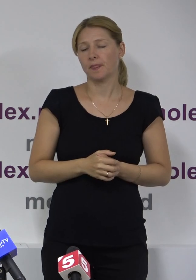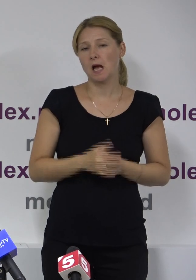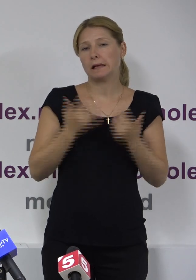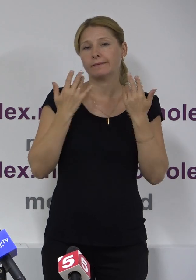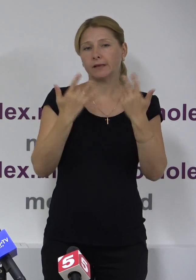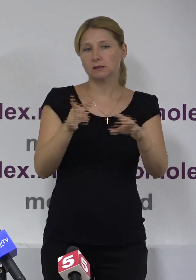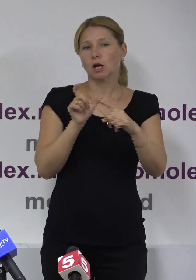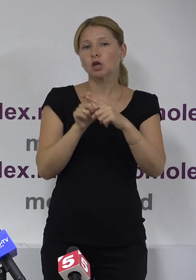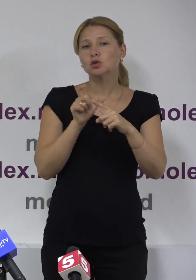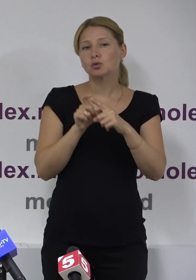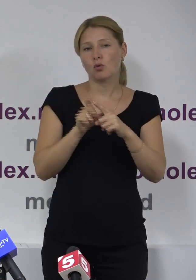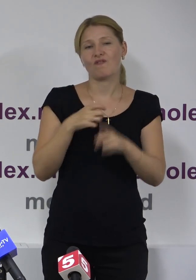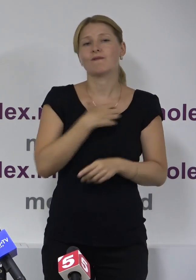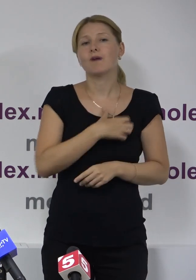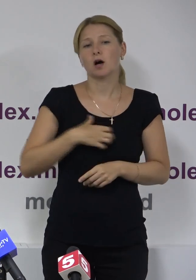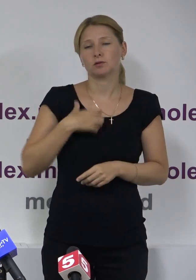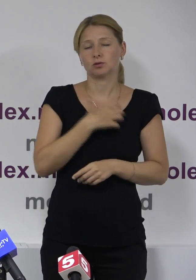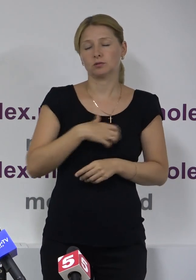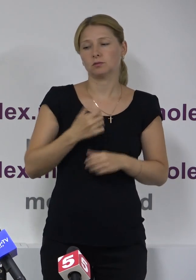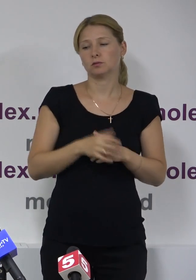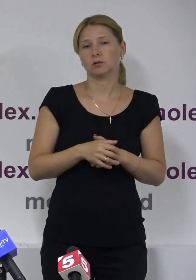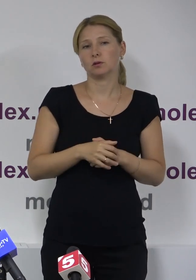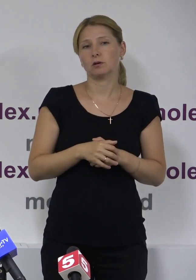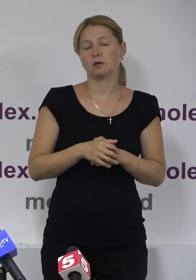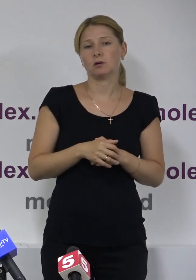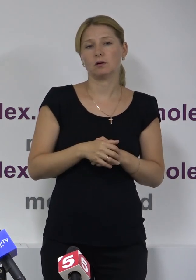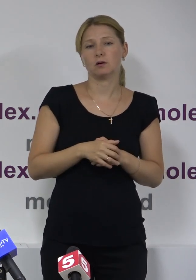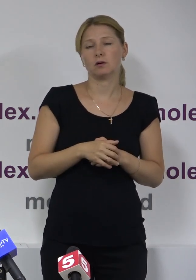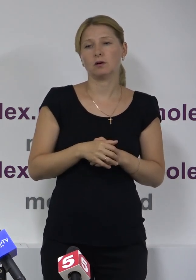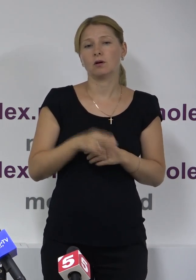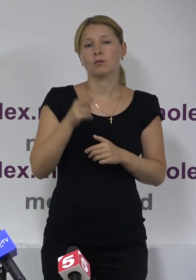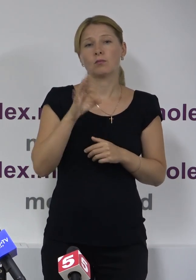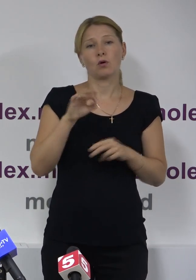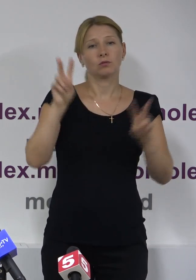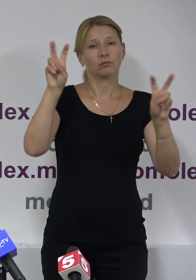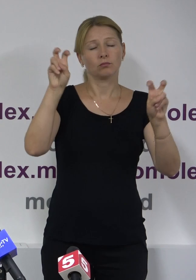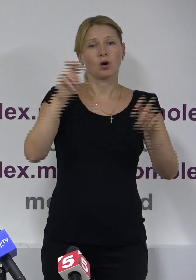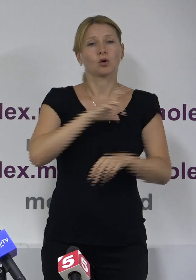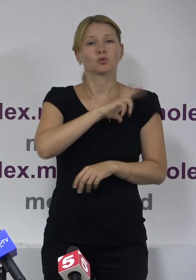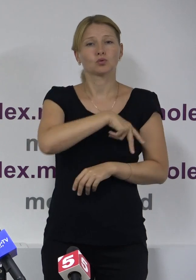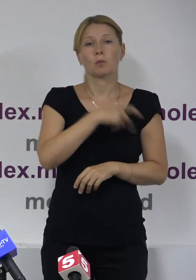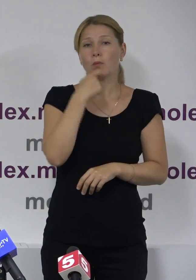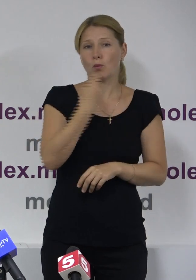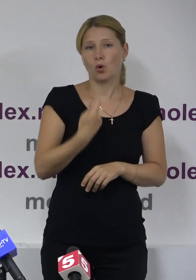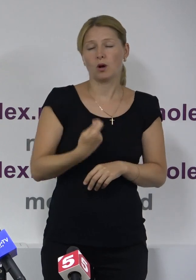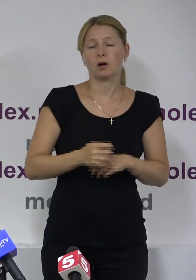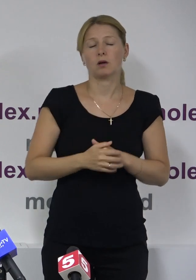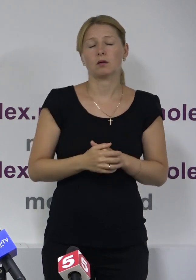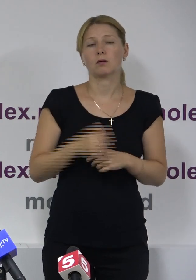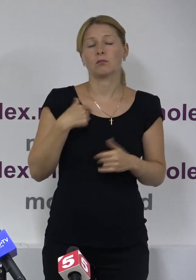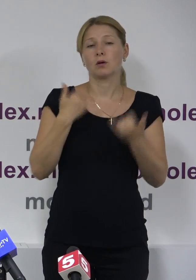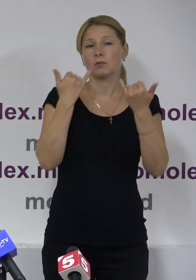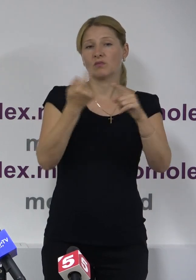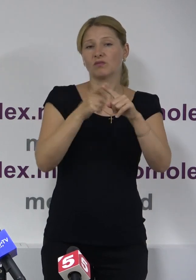cuvinte, cred că este important să trasăm despre contextul social-politic și, așa cum am prezentat noi în